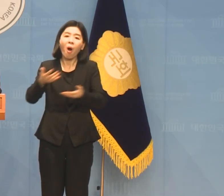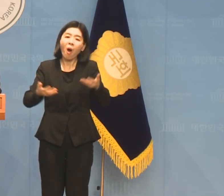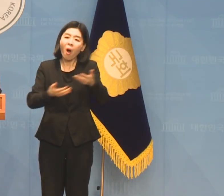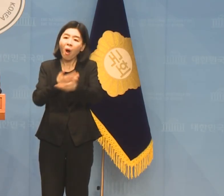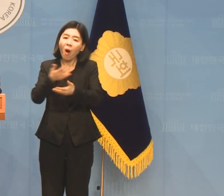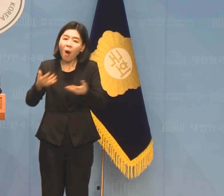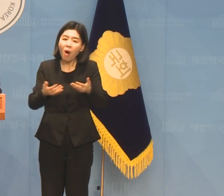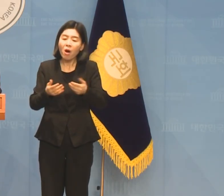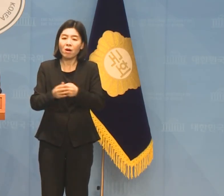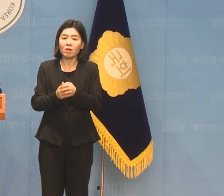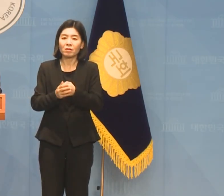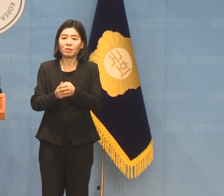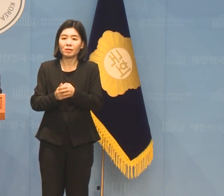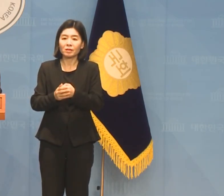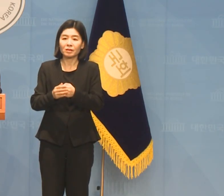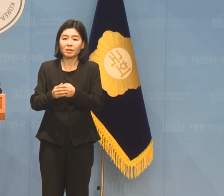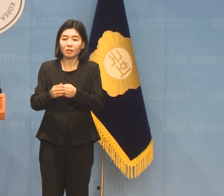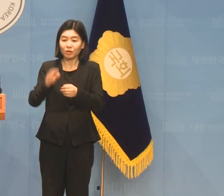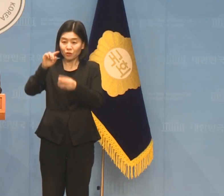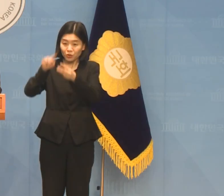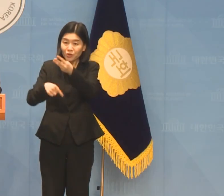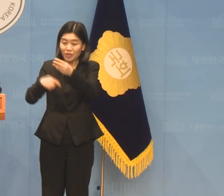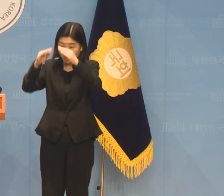정치가 본격화되었습니다.